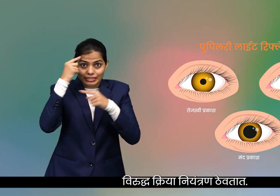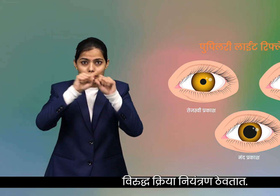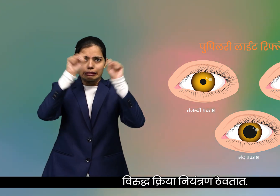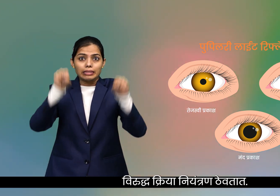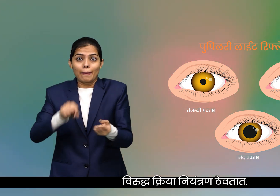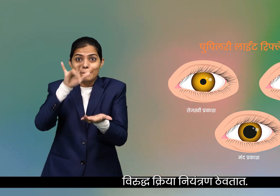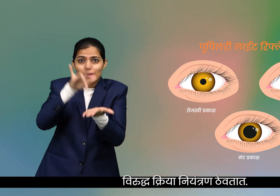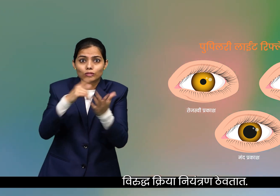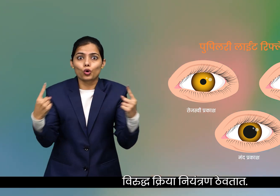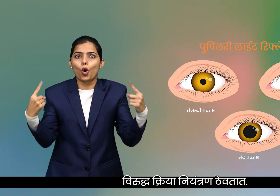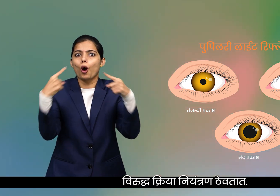विरुद्ध क्रिया नियंत्रण ठेवतात.